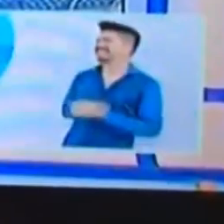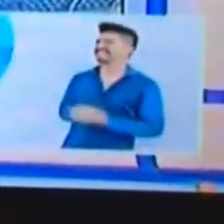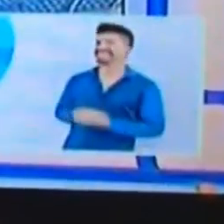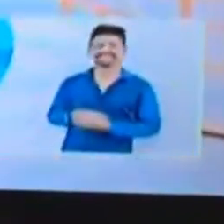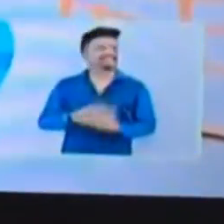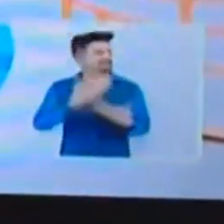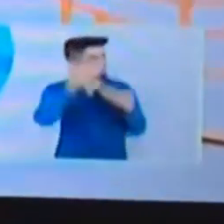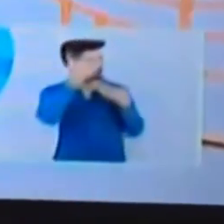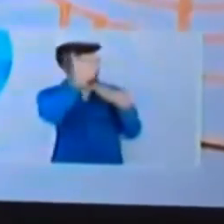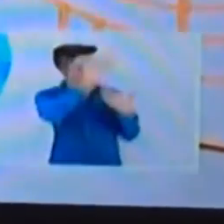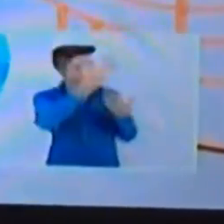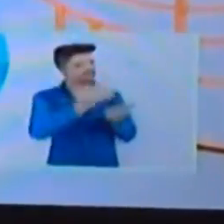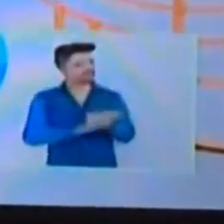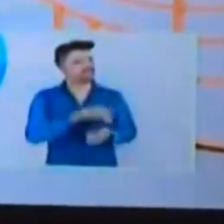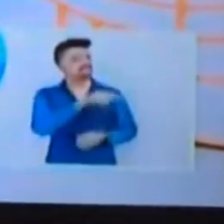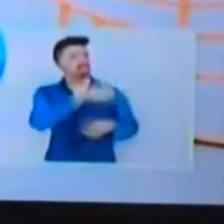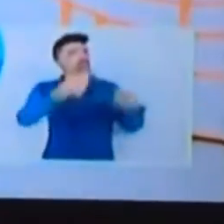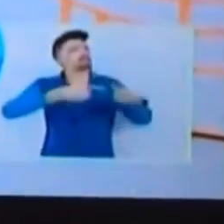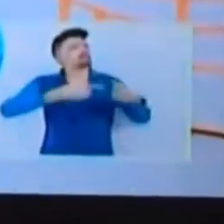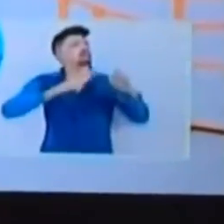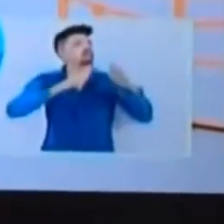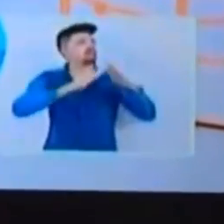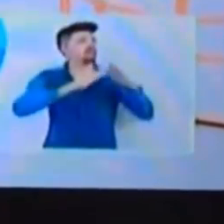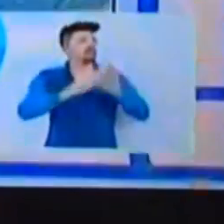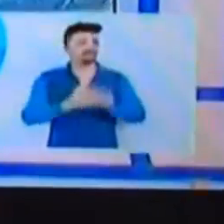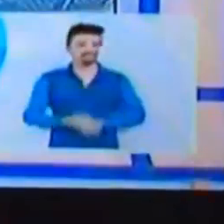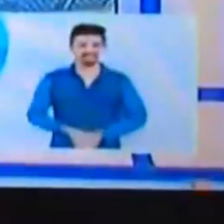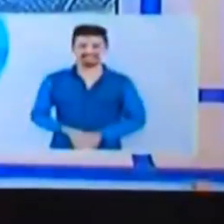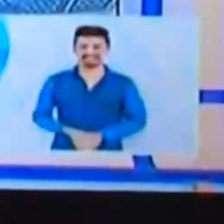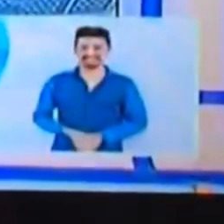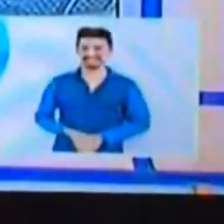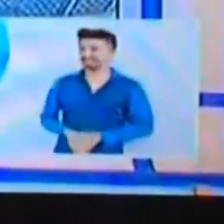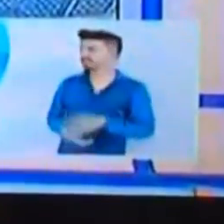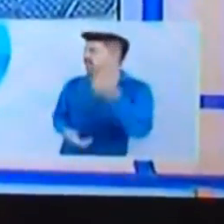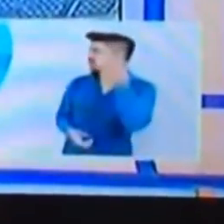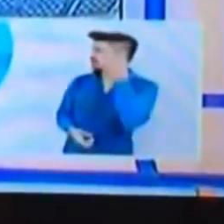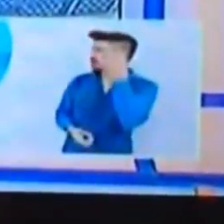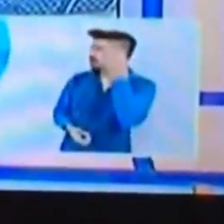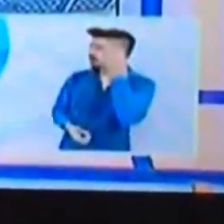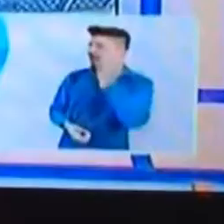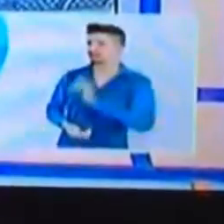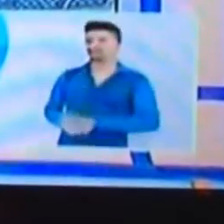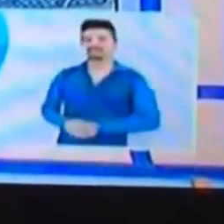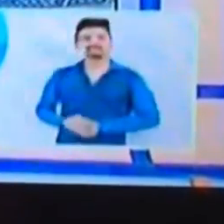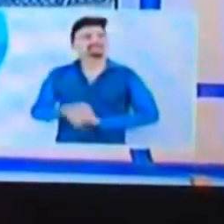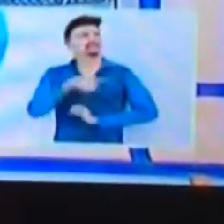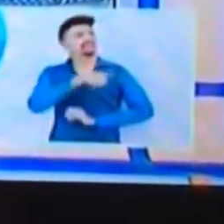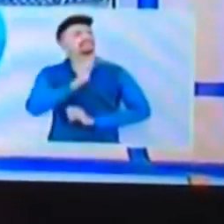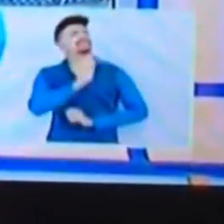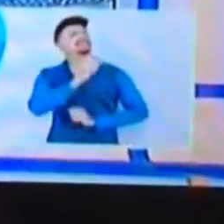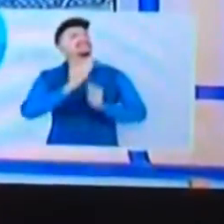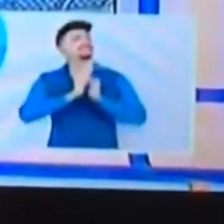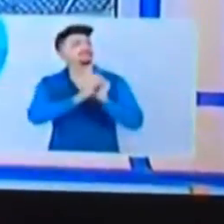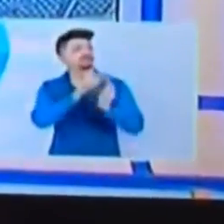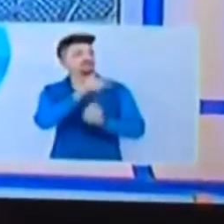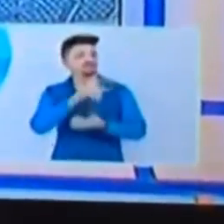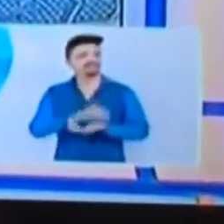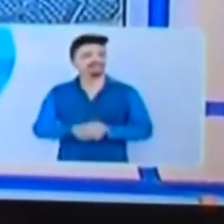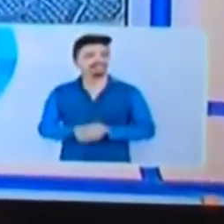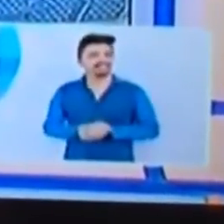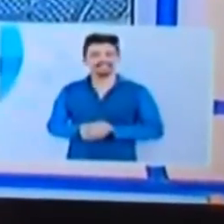Muito obrigada. Caique. Você fala de onde? São Paulo. São Paulo. E quem está aí com você, Caique?